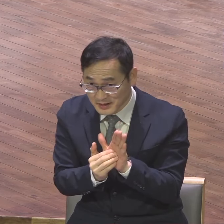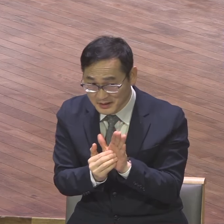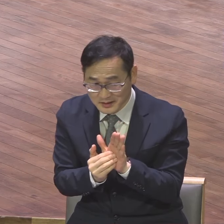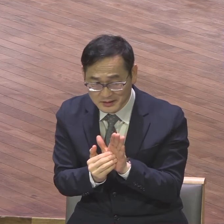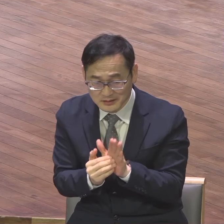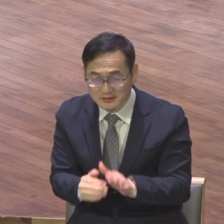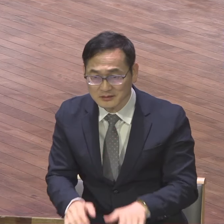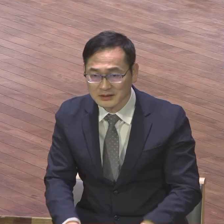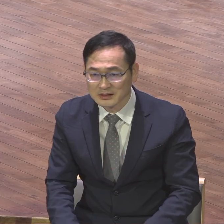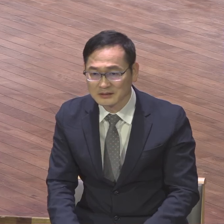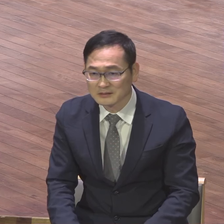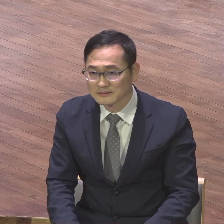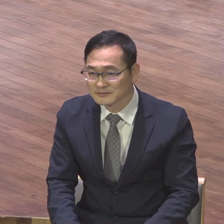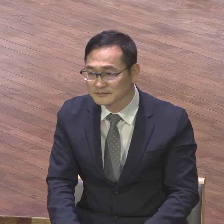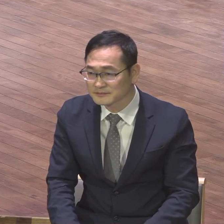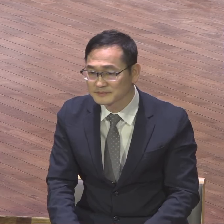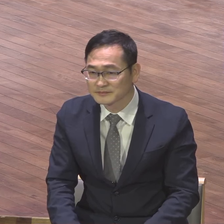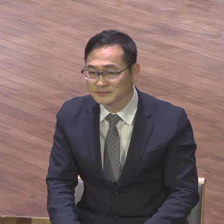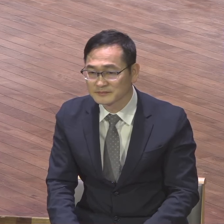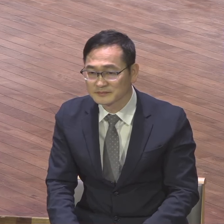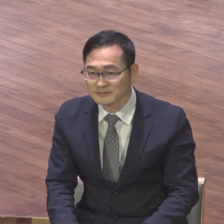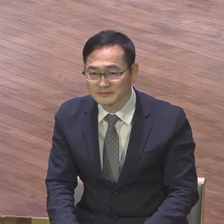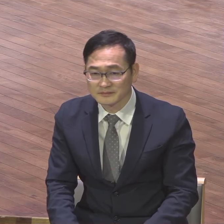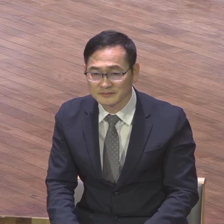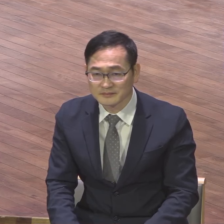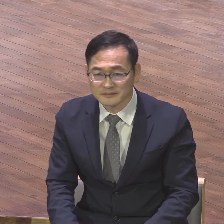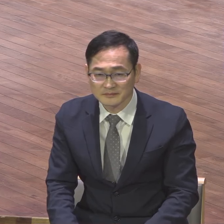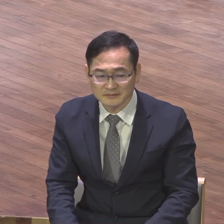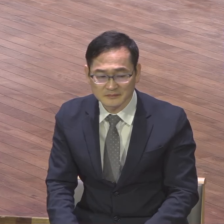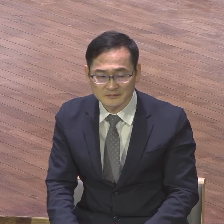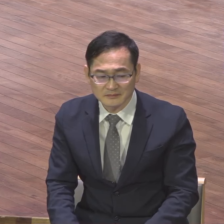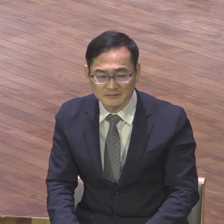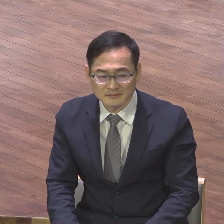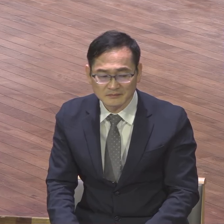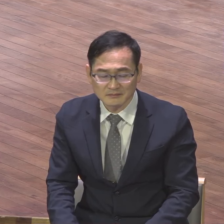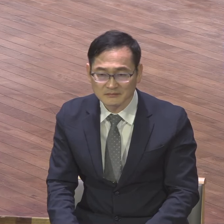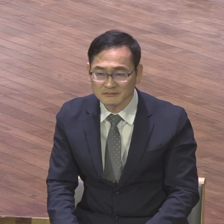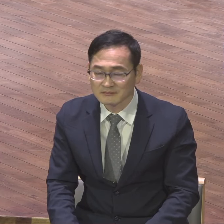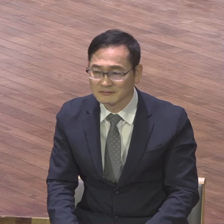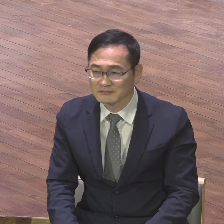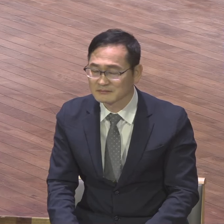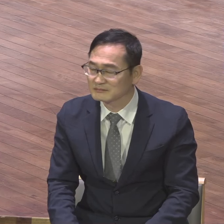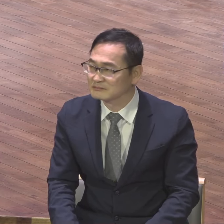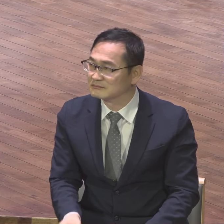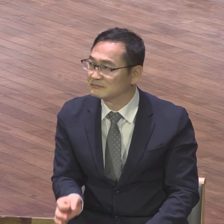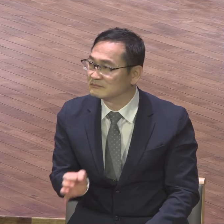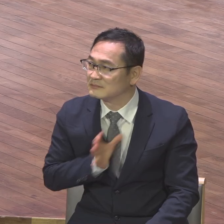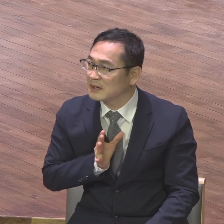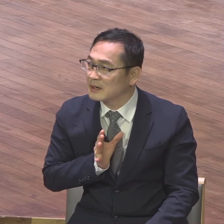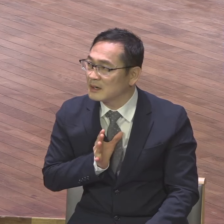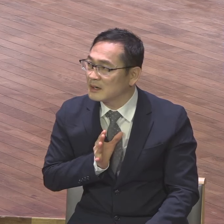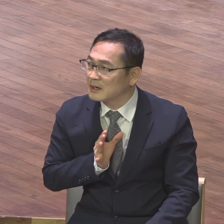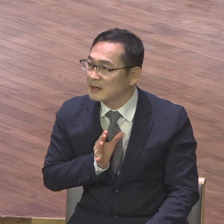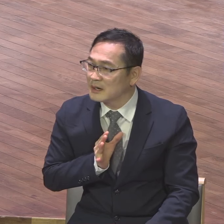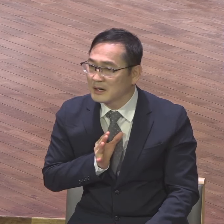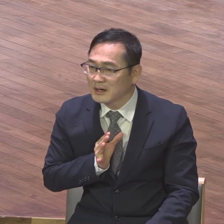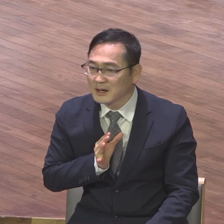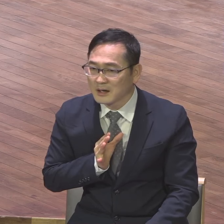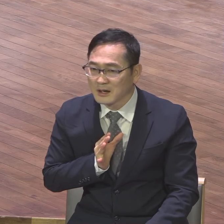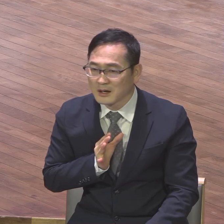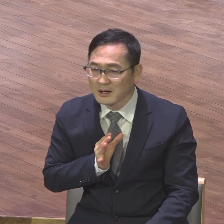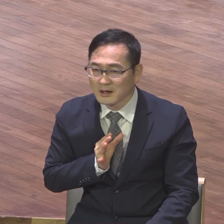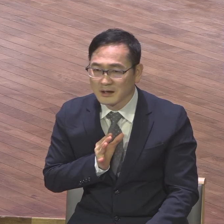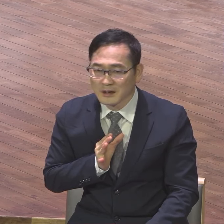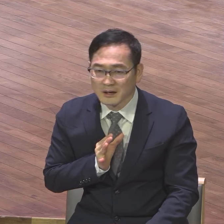이게 뭐 전국으로 뭐 또 우리 교회 안에서도 뭐 상당히 그렇게 말이 있다 그래서